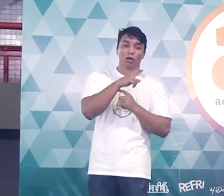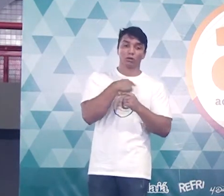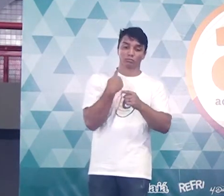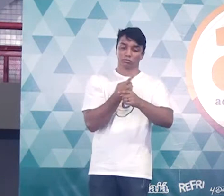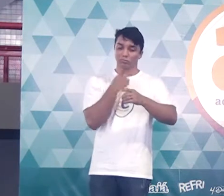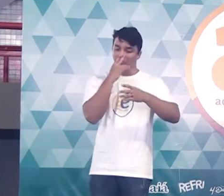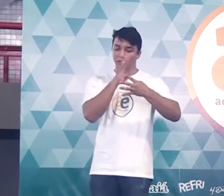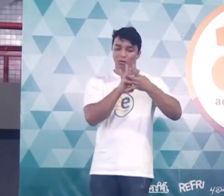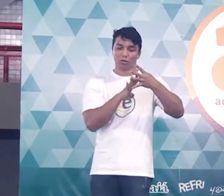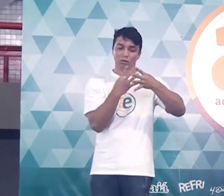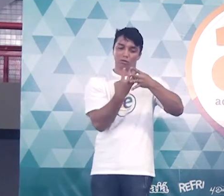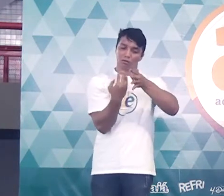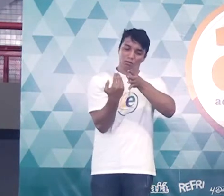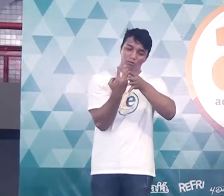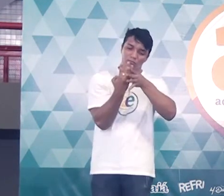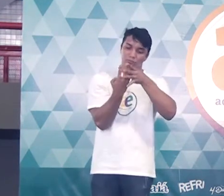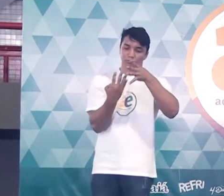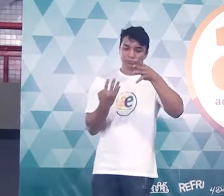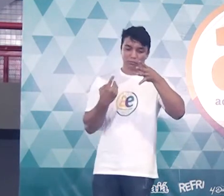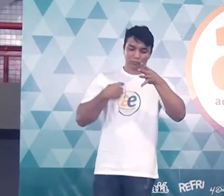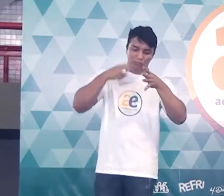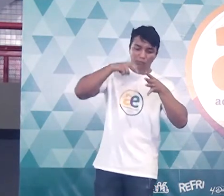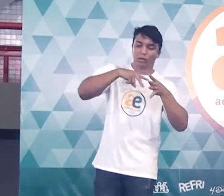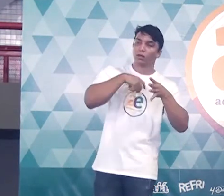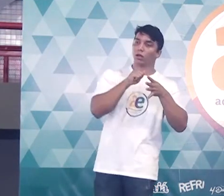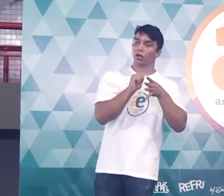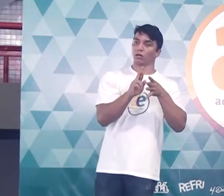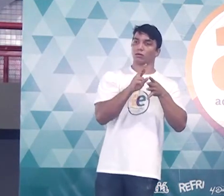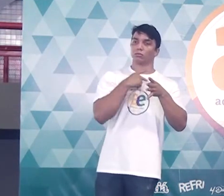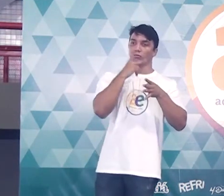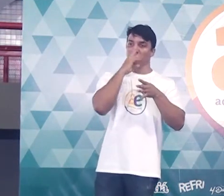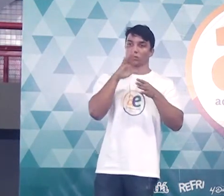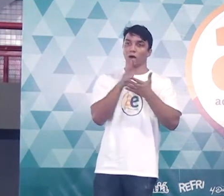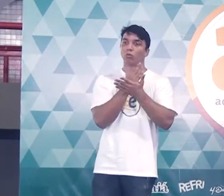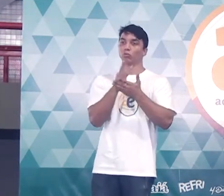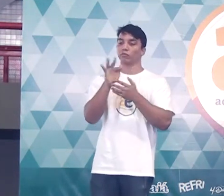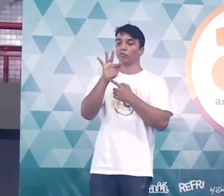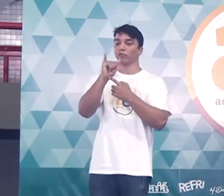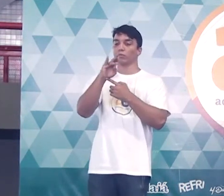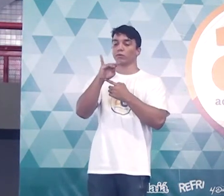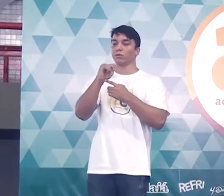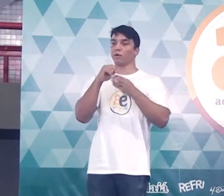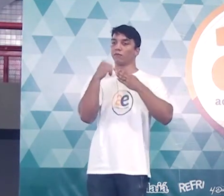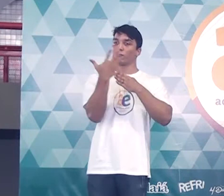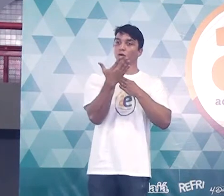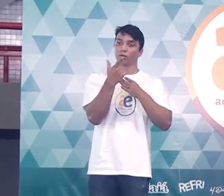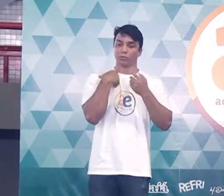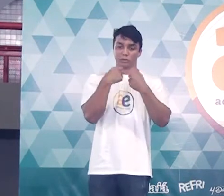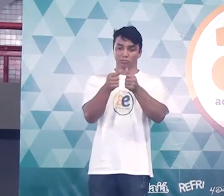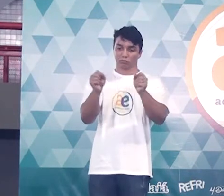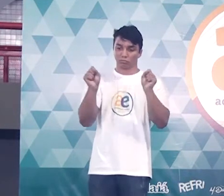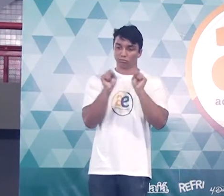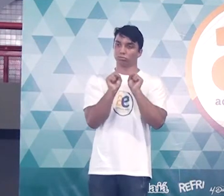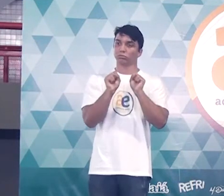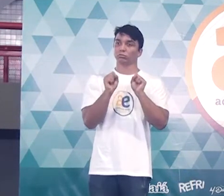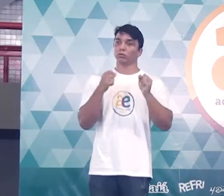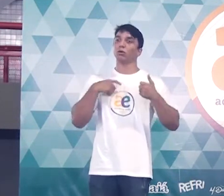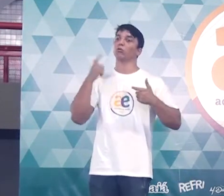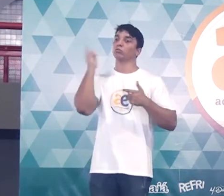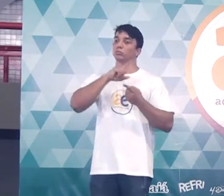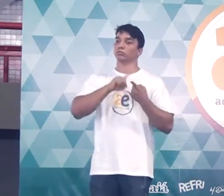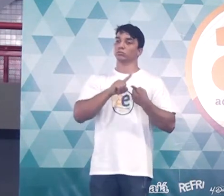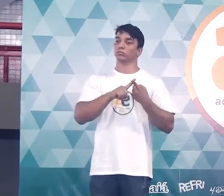as fibras. E quando você vira, as fibras não são mais para fora? Quando você vibra, aquele ar retido serve